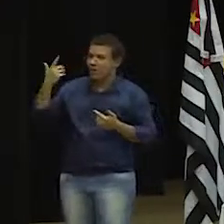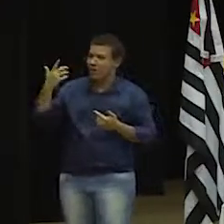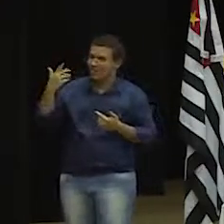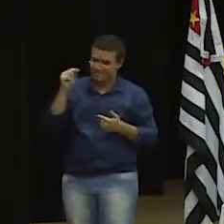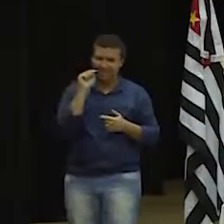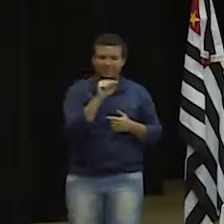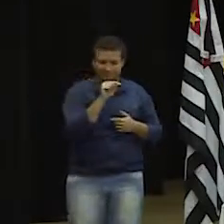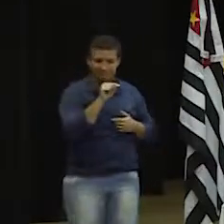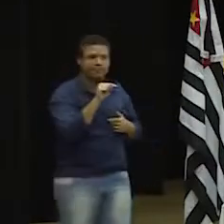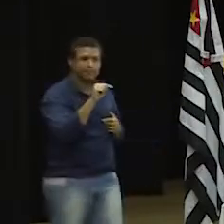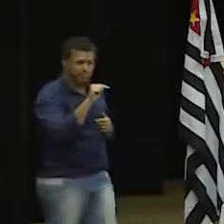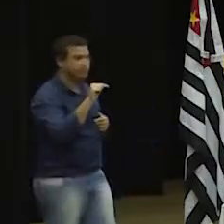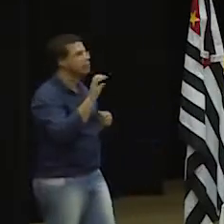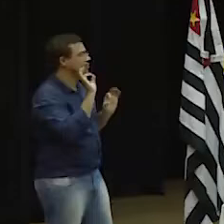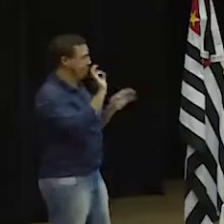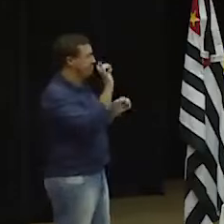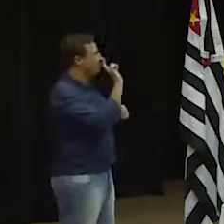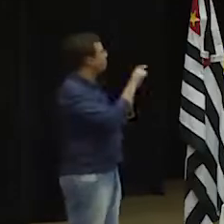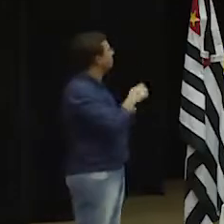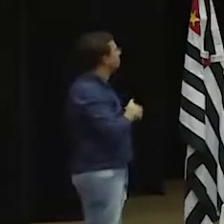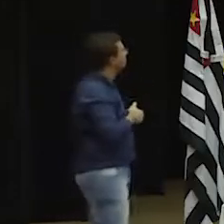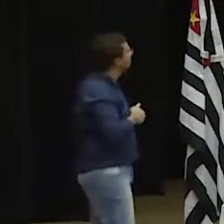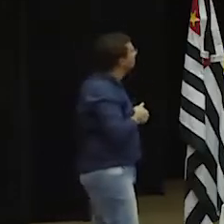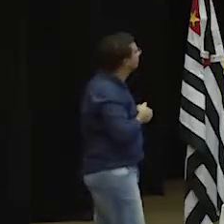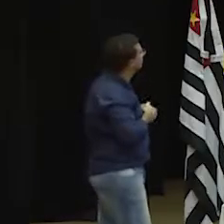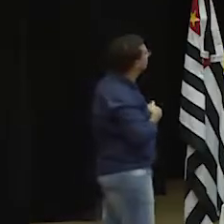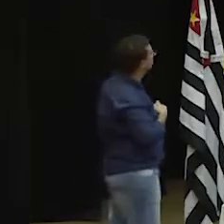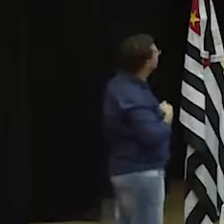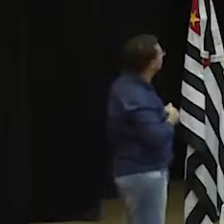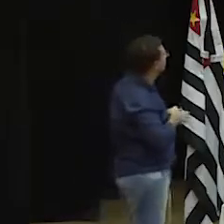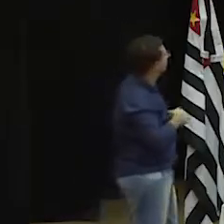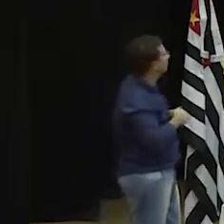porque não houve o desenvolvimento dessa percepção.